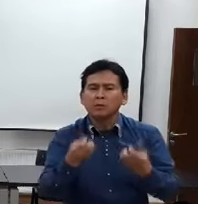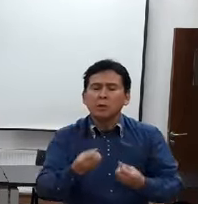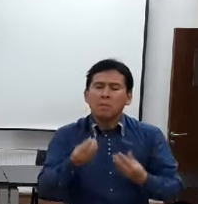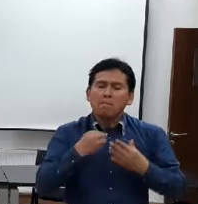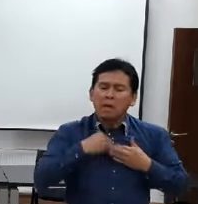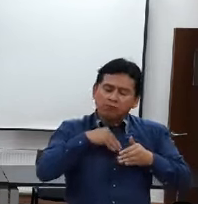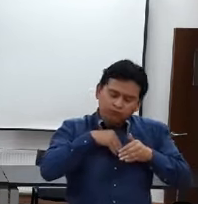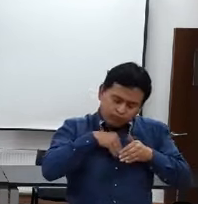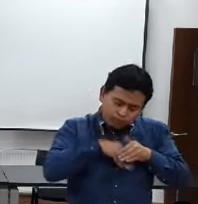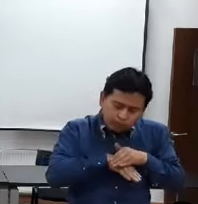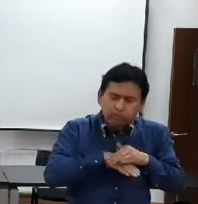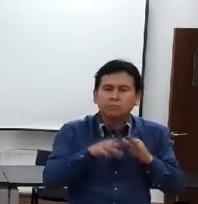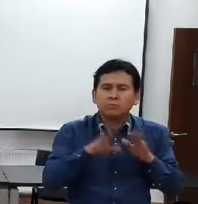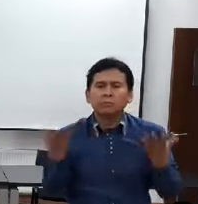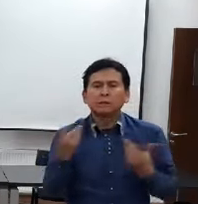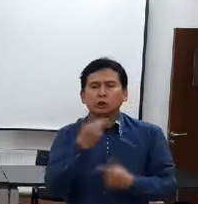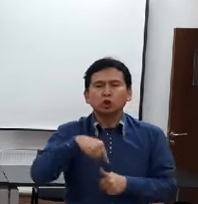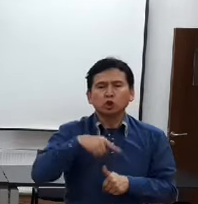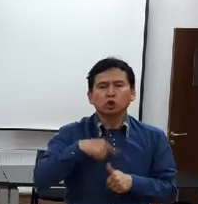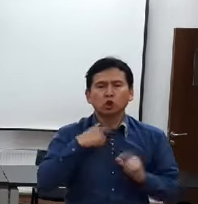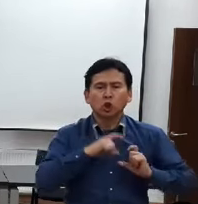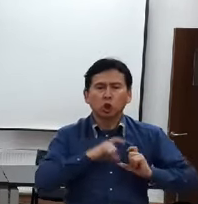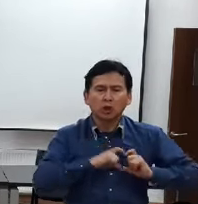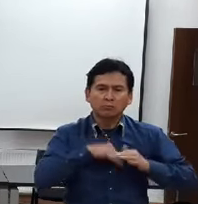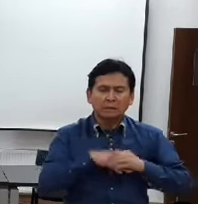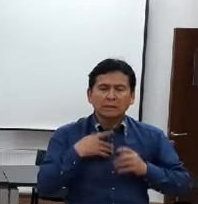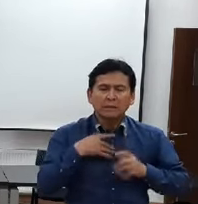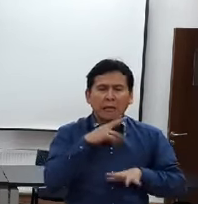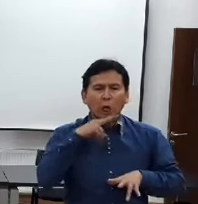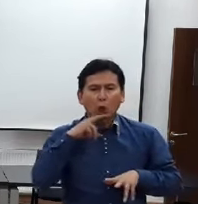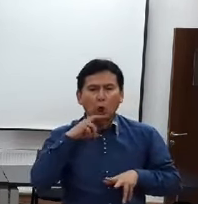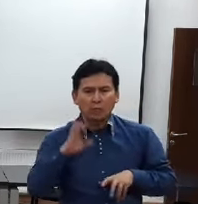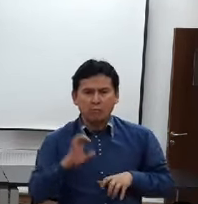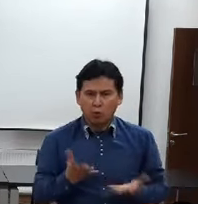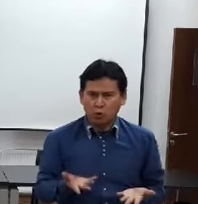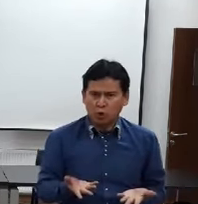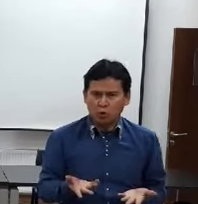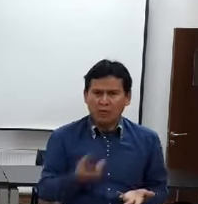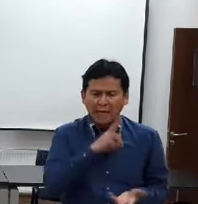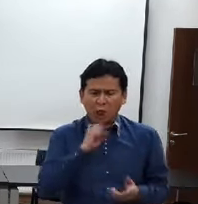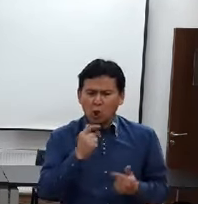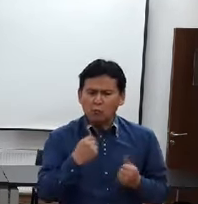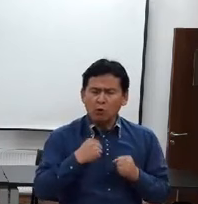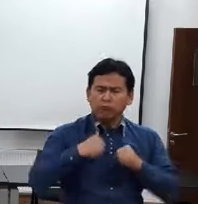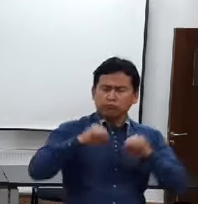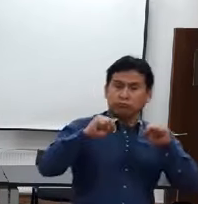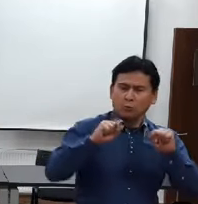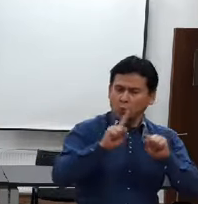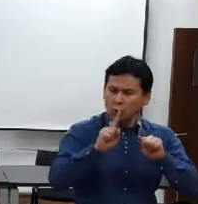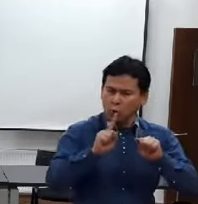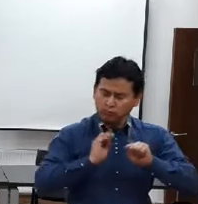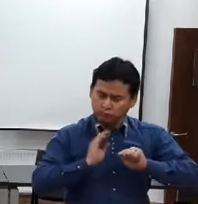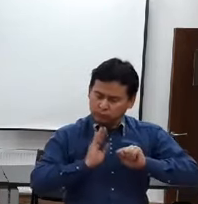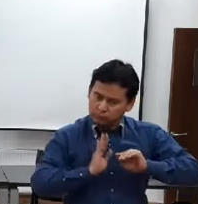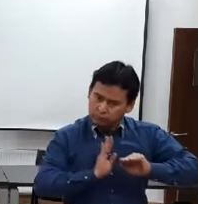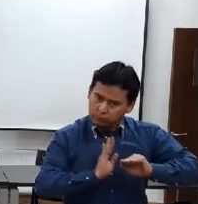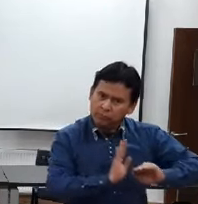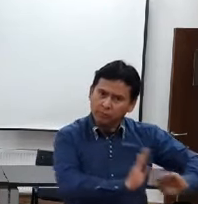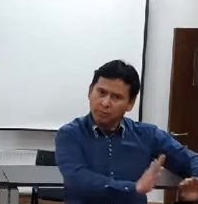más escondido que probablemente tengamos en nuestro corazón, que es el egoísmo. Que el egoísmo no prevalezca por sobre